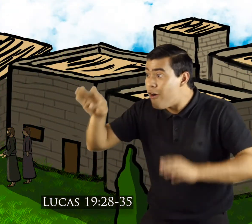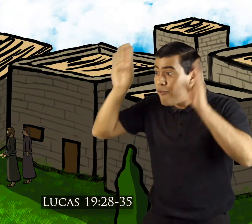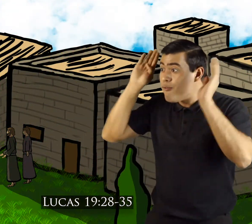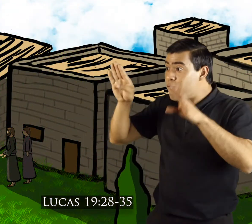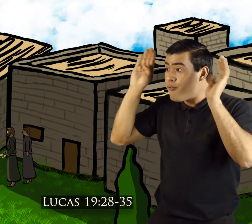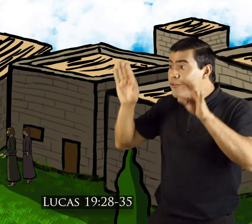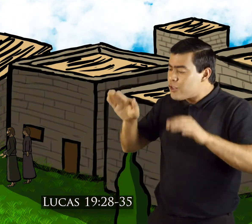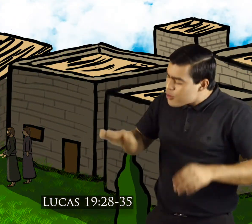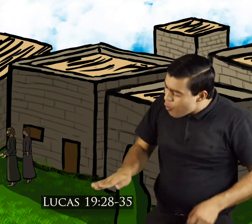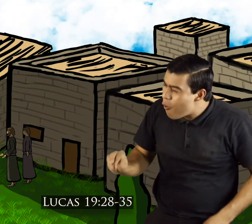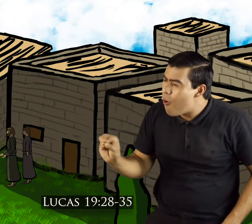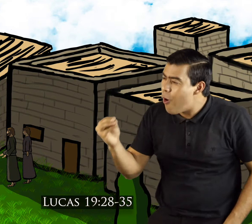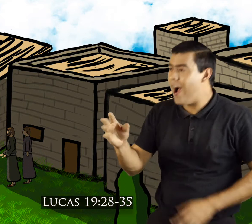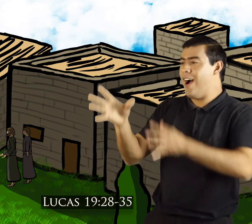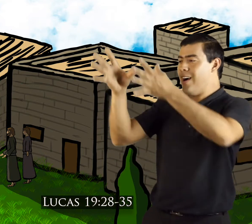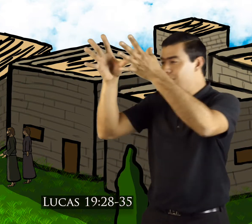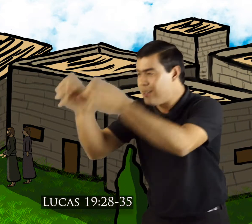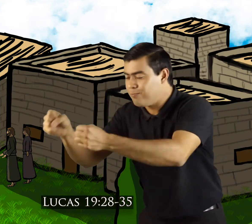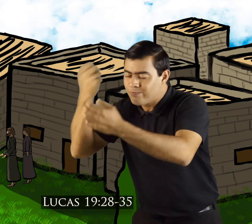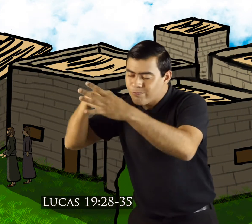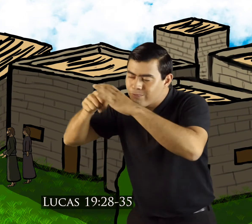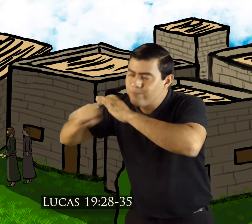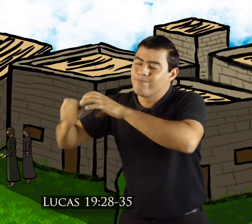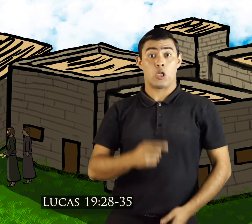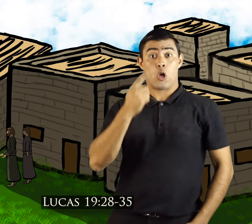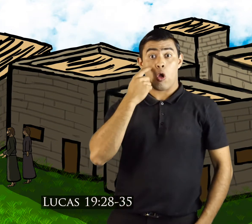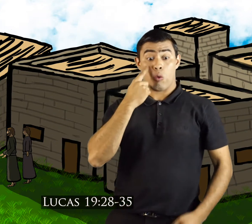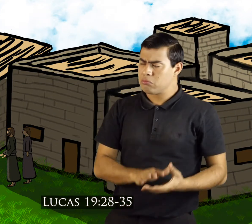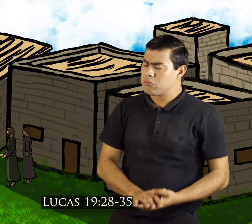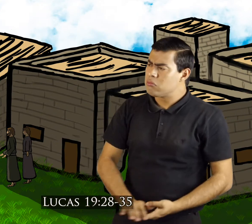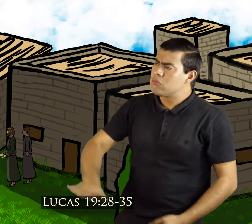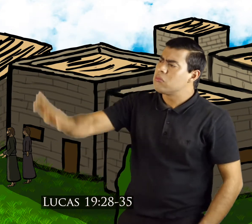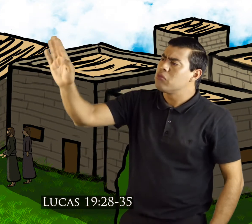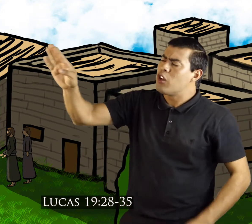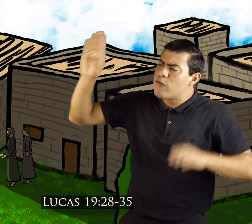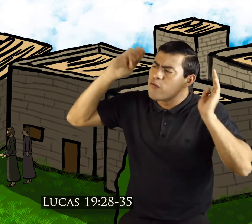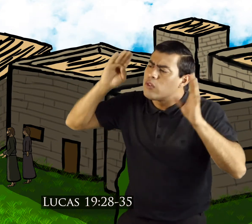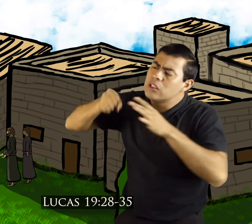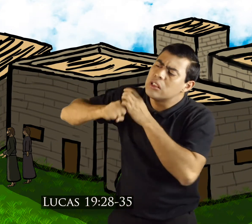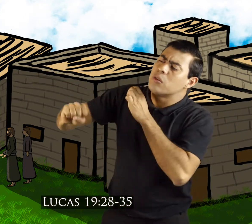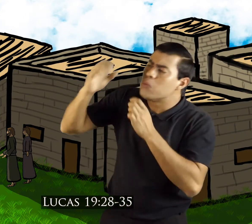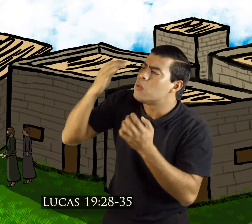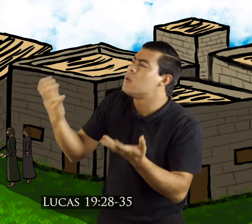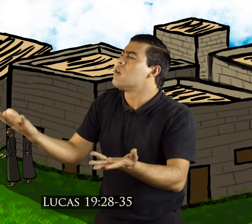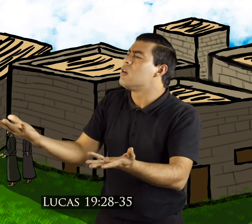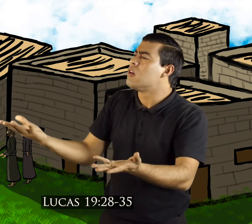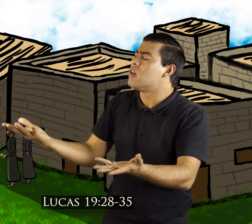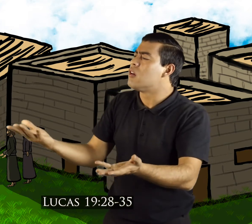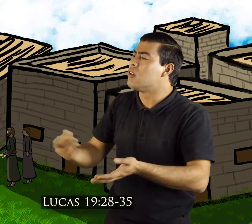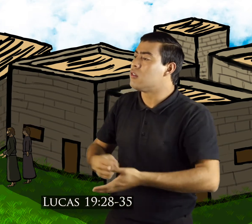Lo agarraron, le ataron a una cuerda y se lo llevaron. Los dueños del burro les preguntaron: ¿por qué le están